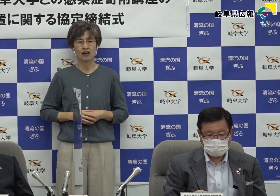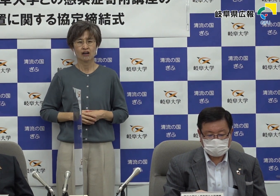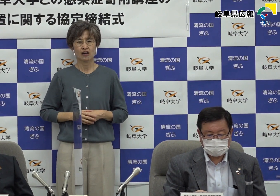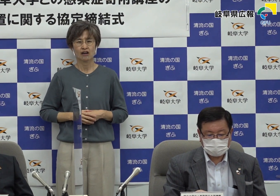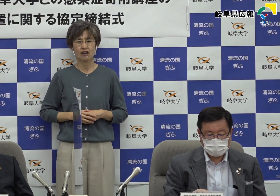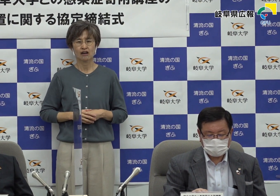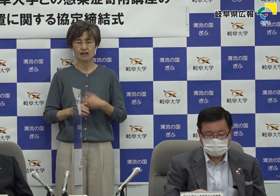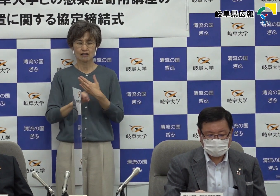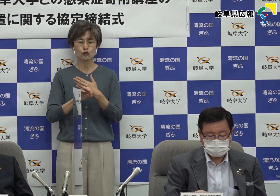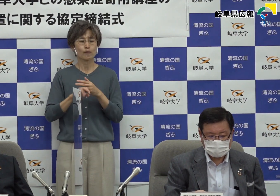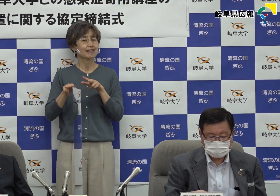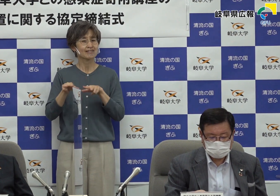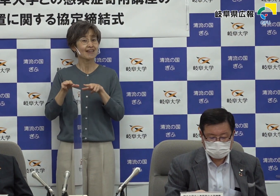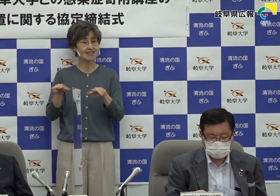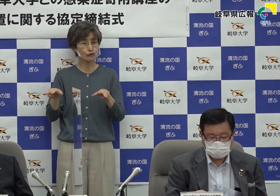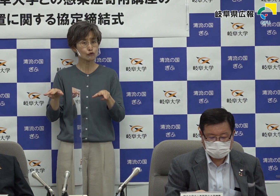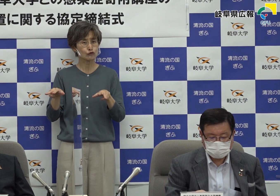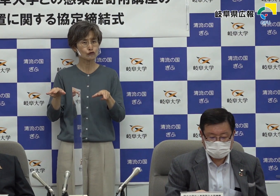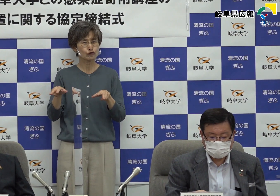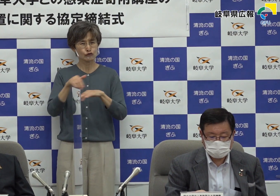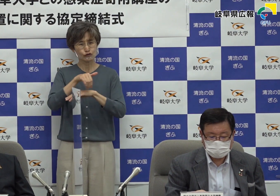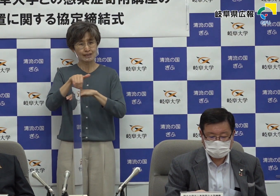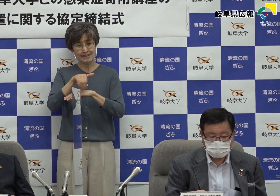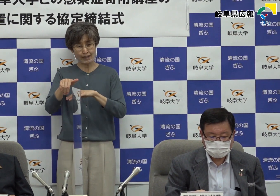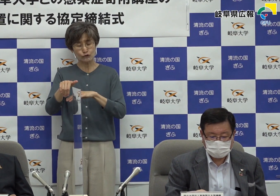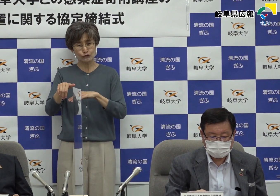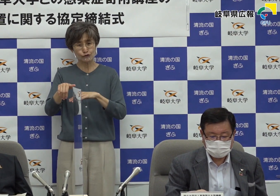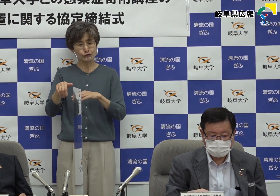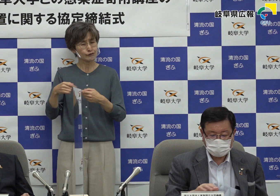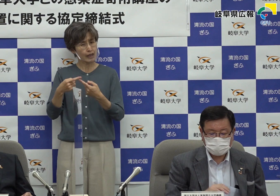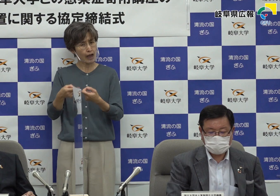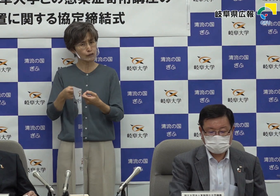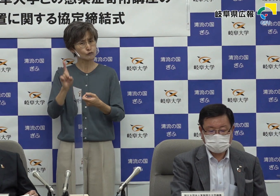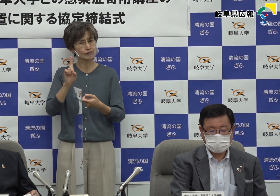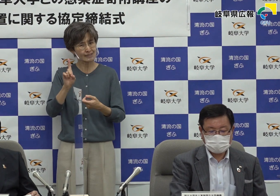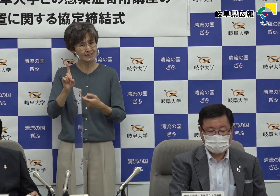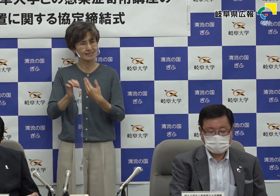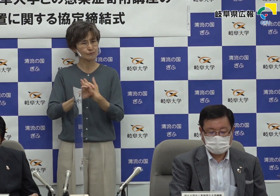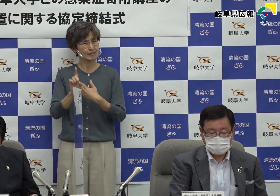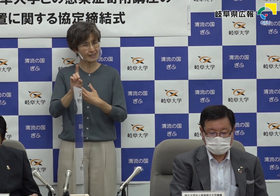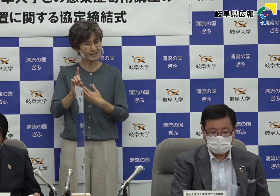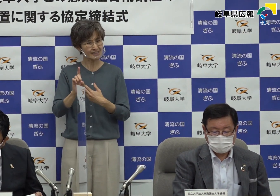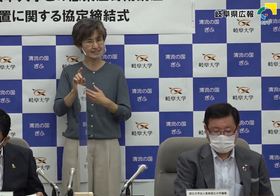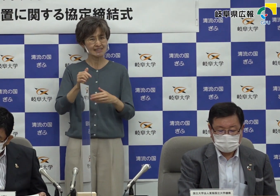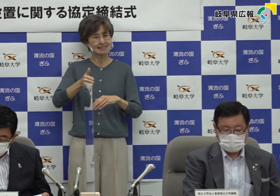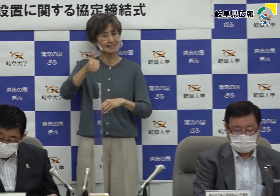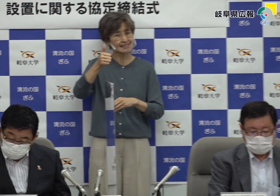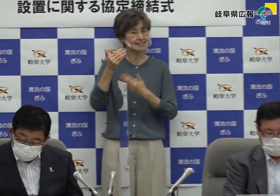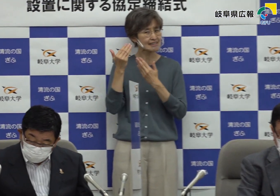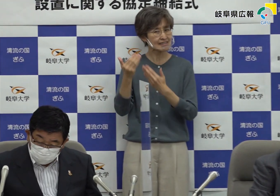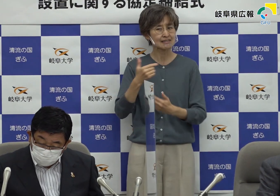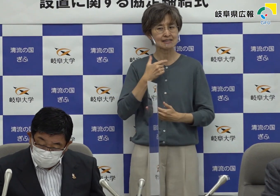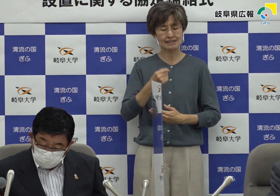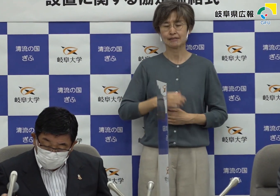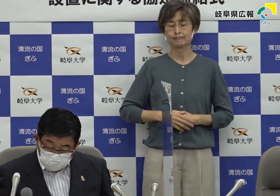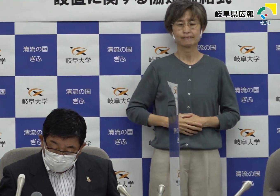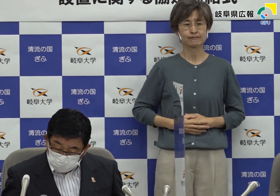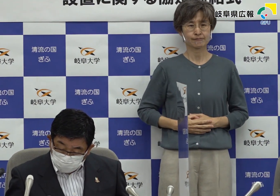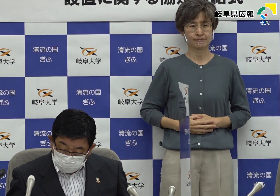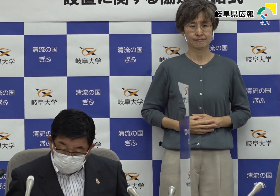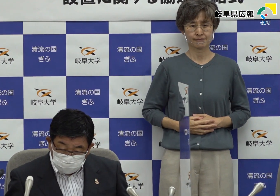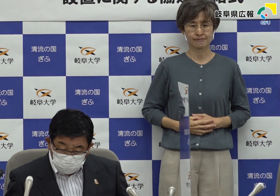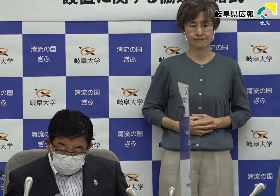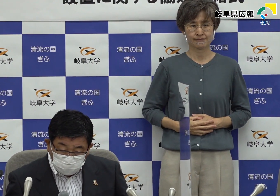政策とかに出てくるのかというところを古田知事にお伺いしたいと思います。 はい、 はい、